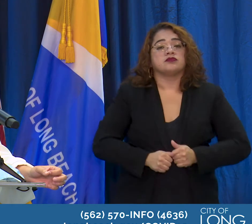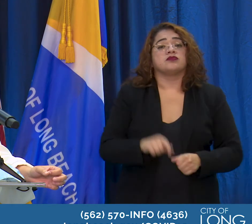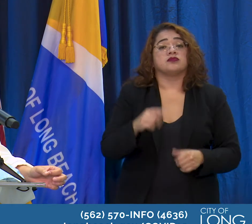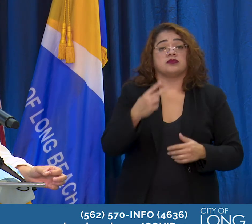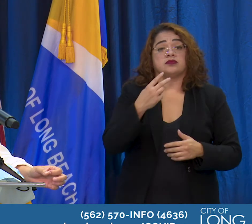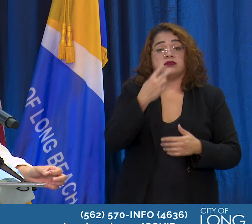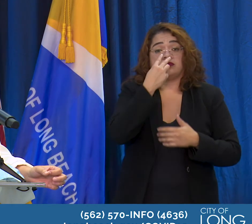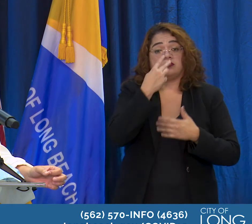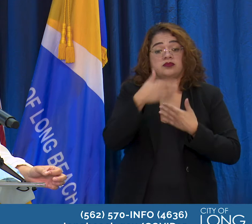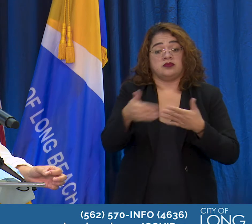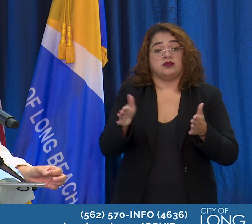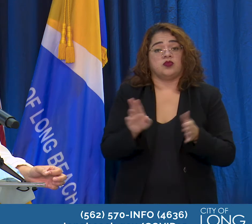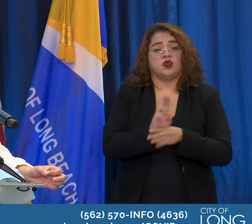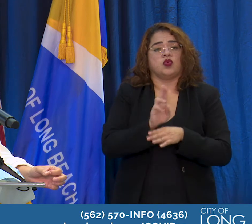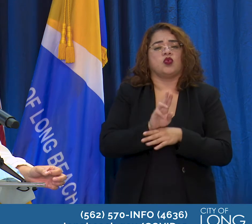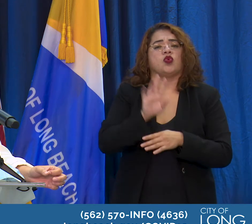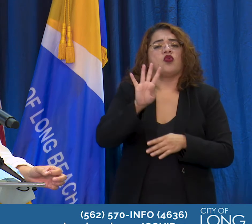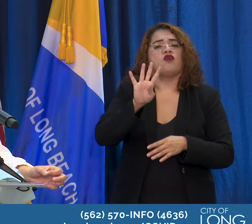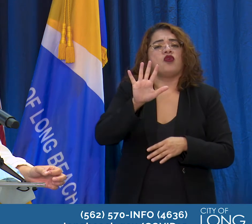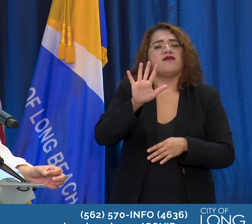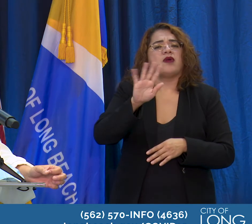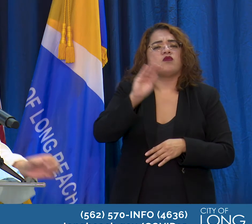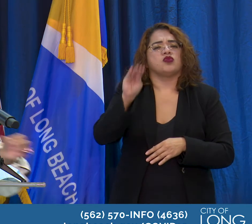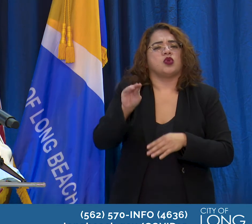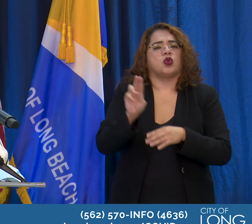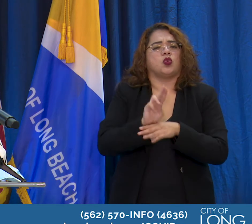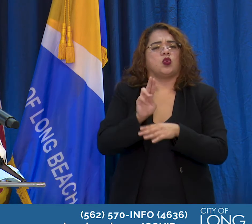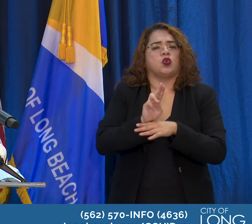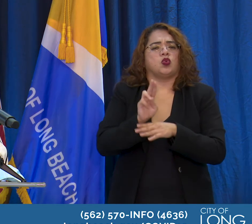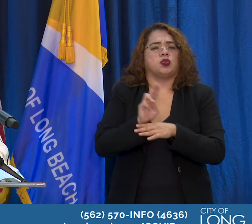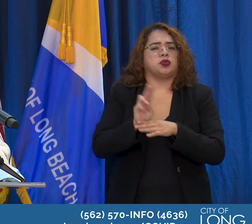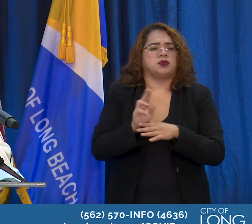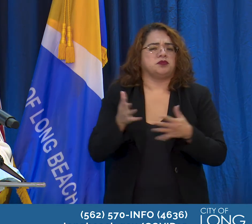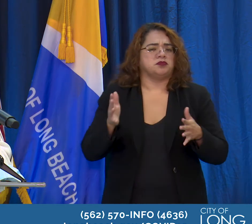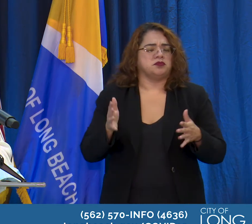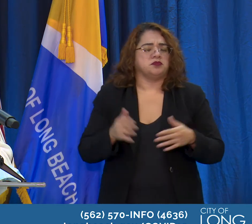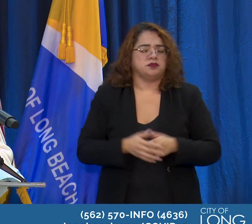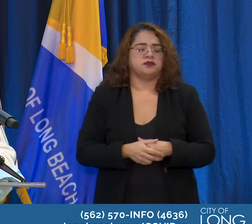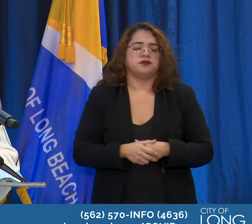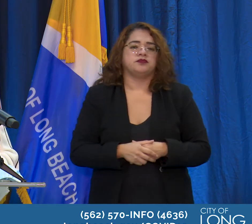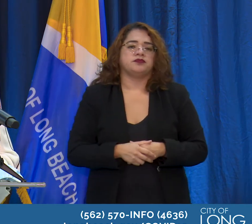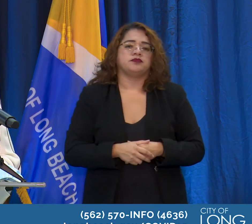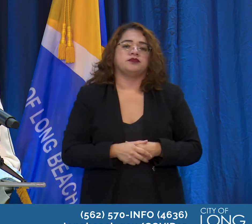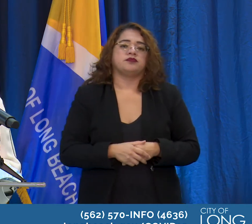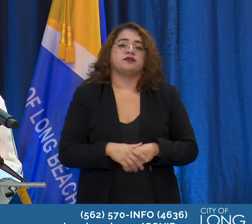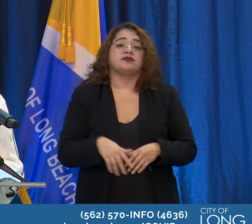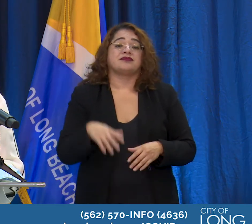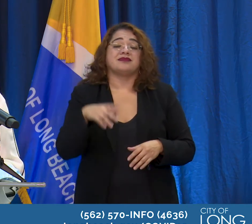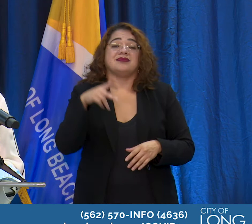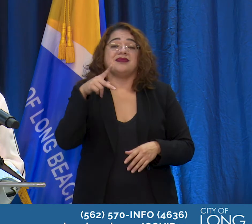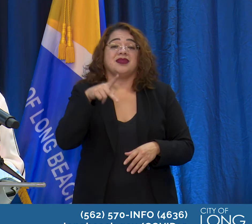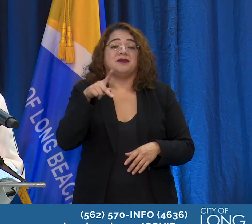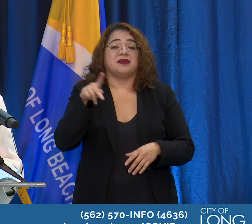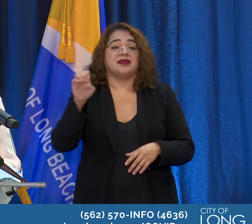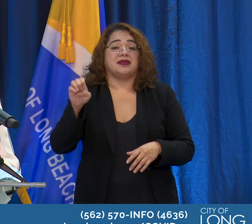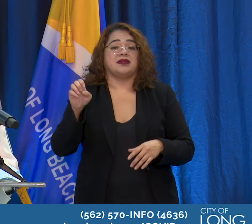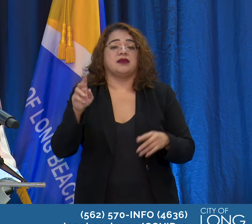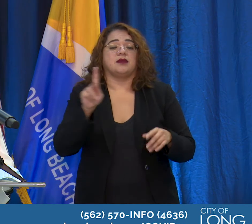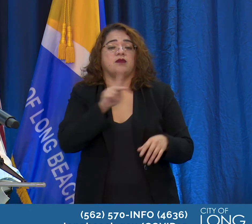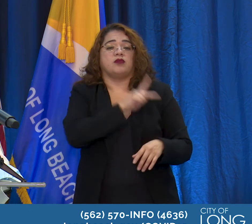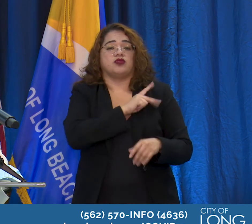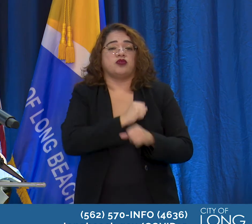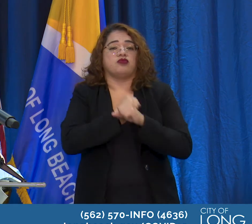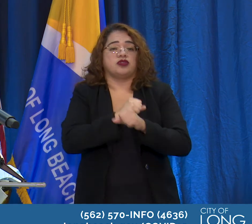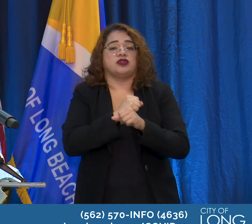a 45% en uso. Inventario de equipo de protección personal.